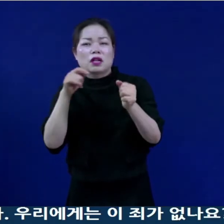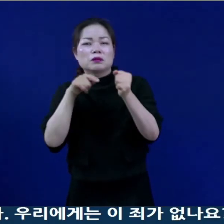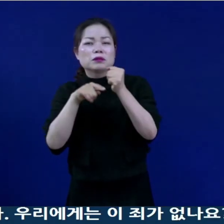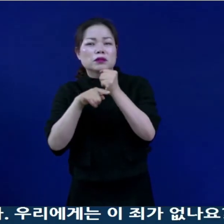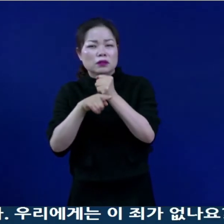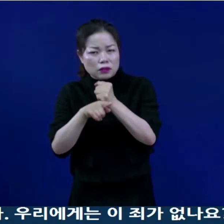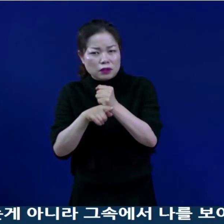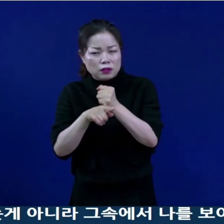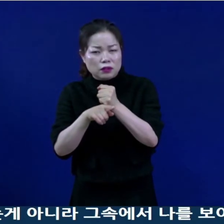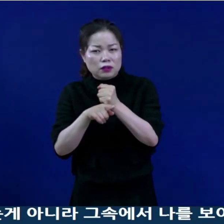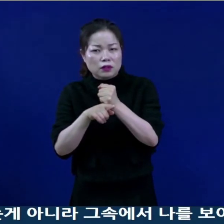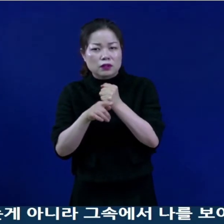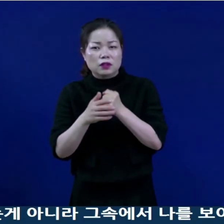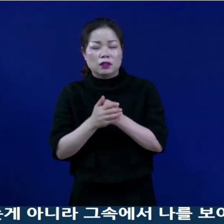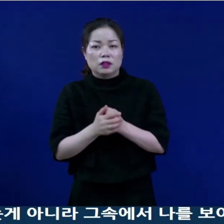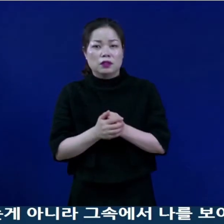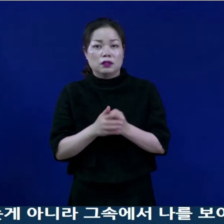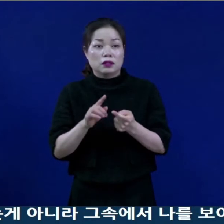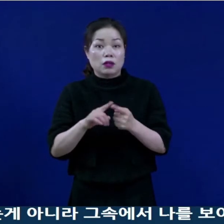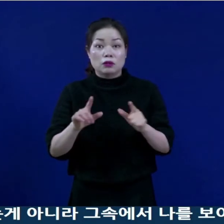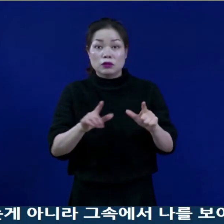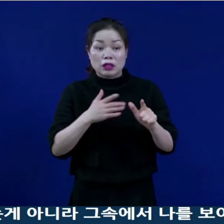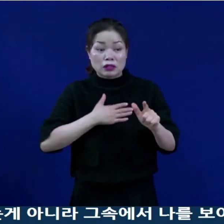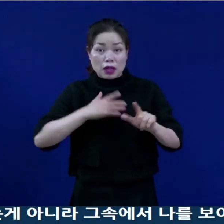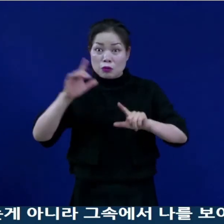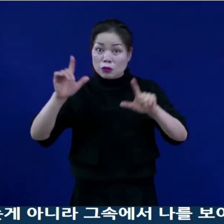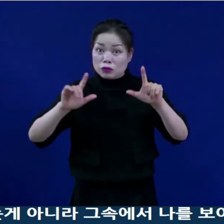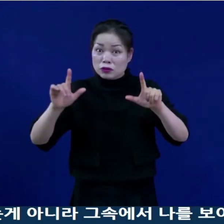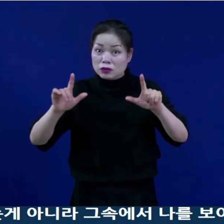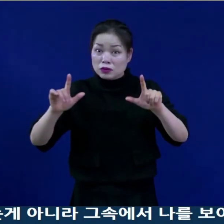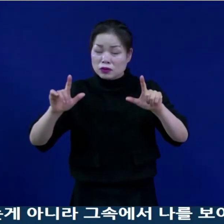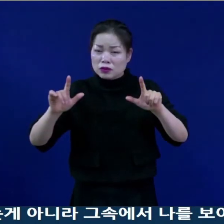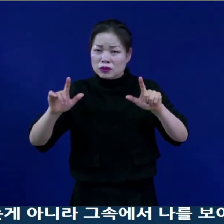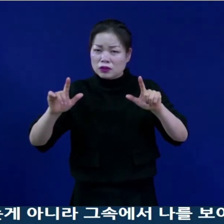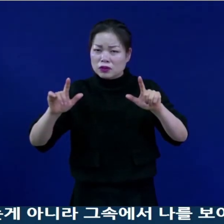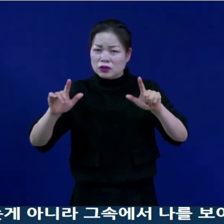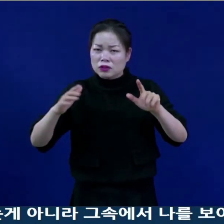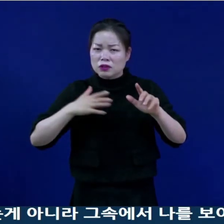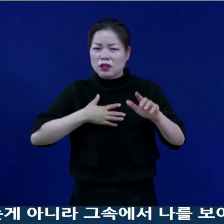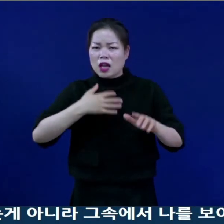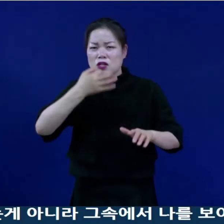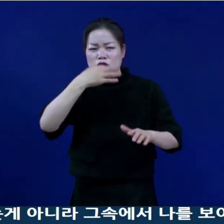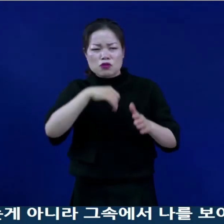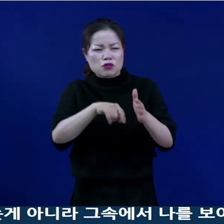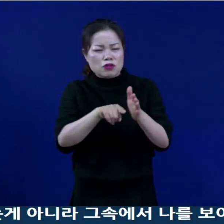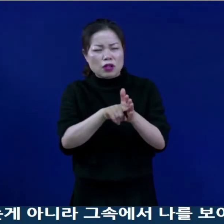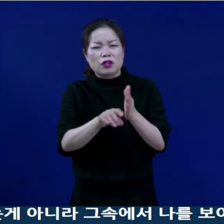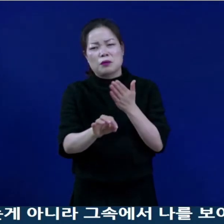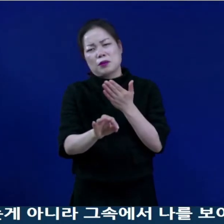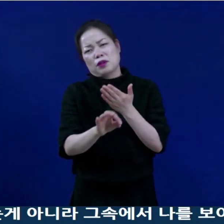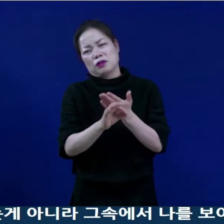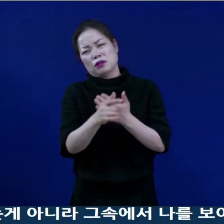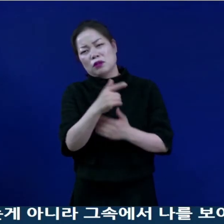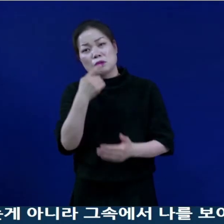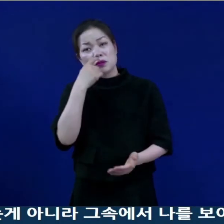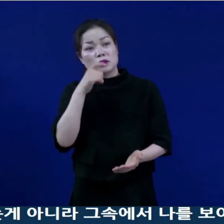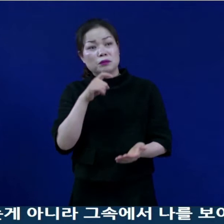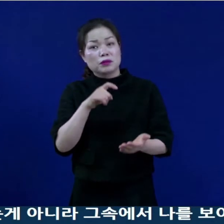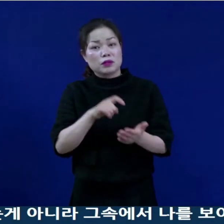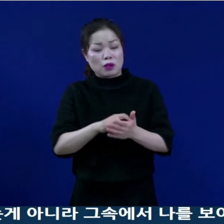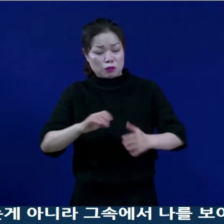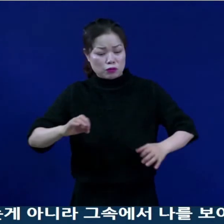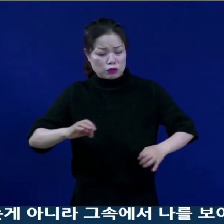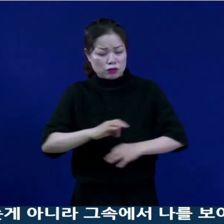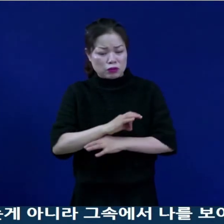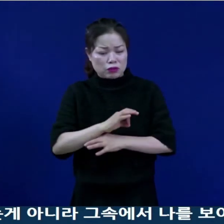뜻을 따라 사는 나의 모습, 내 이익과 내 안녕을 위해서라면 너무나 쉽게 불의에